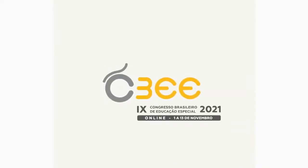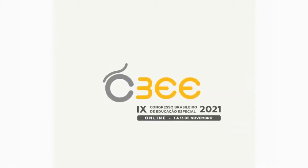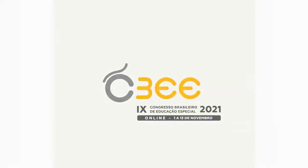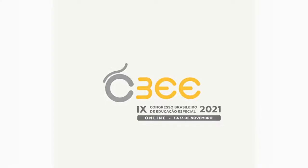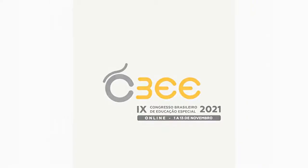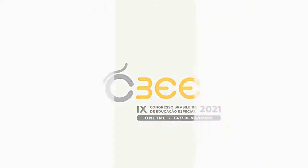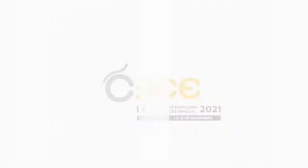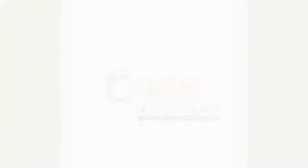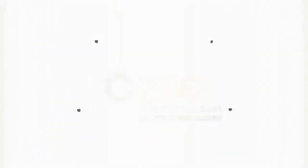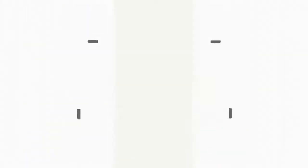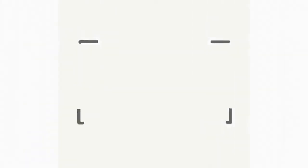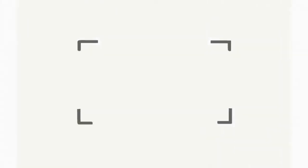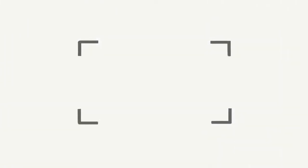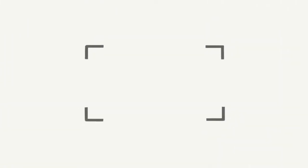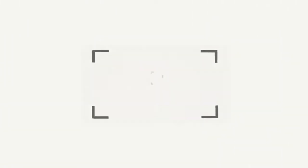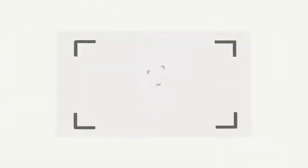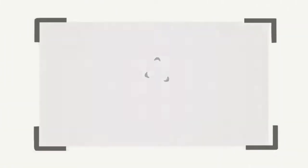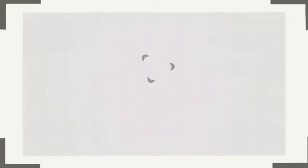modalidade online.